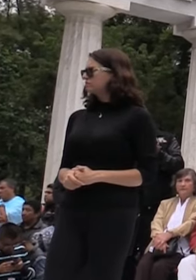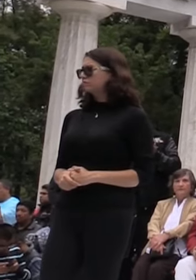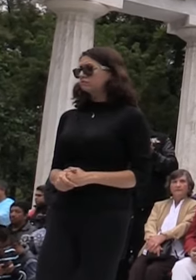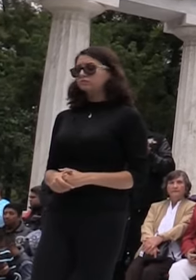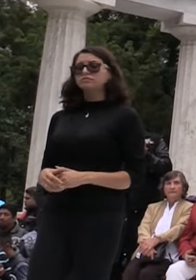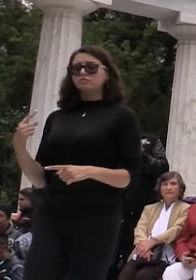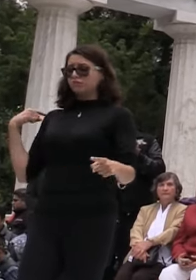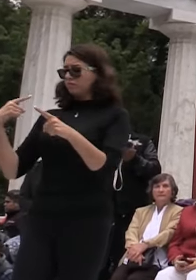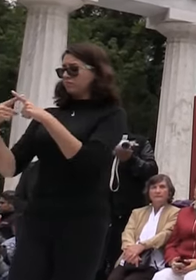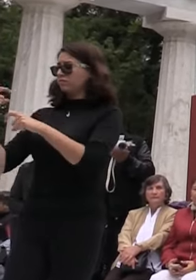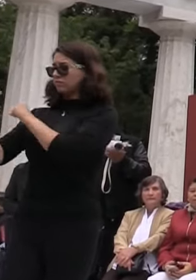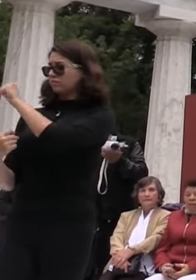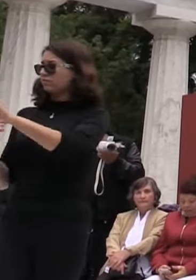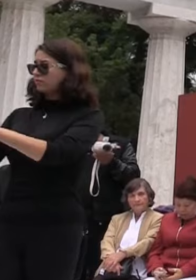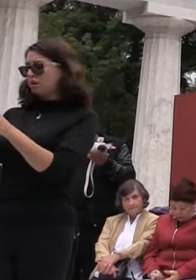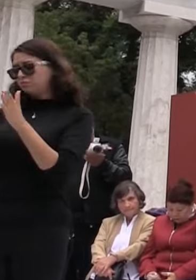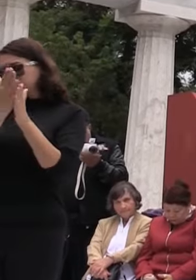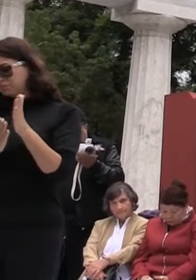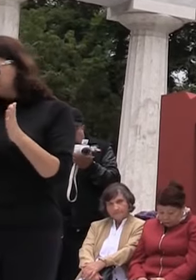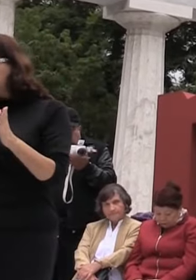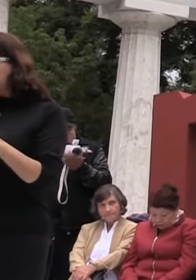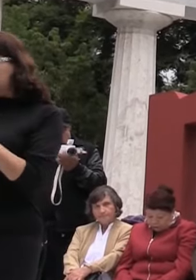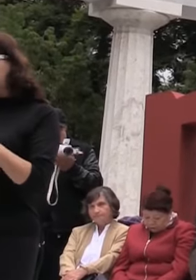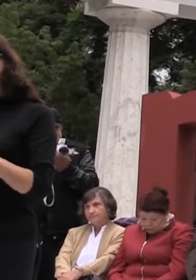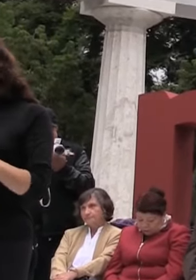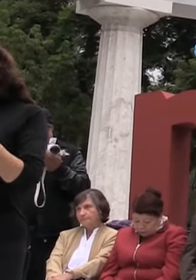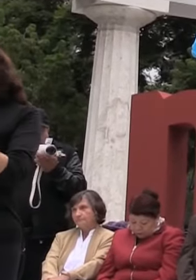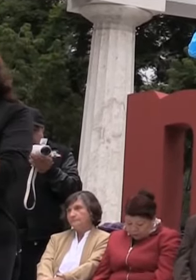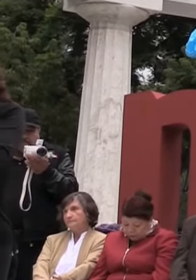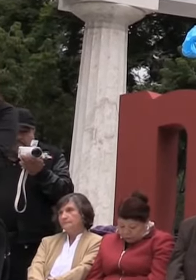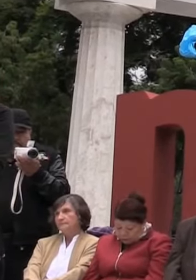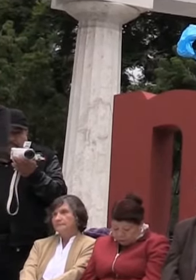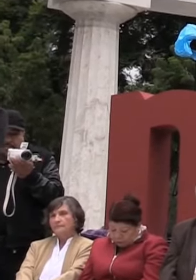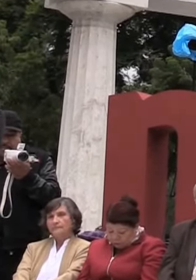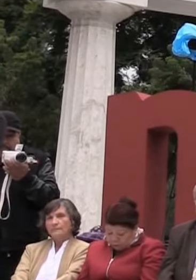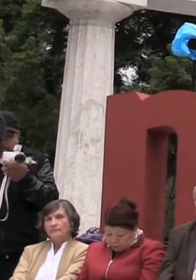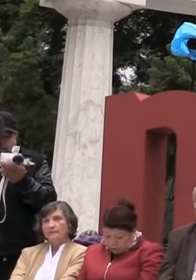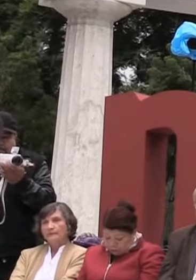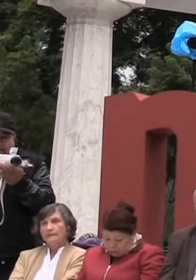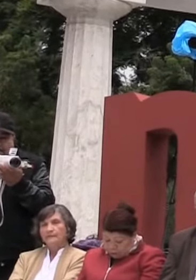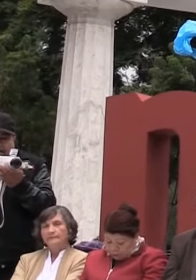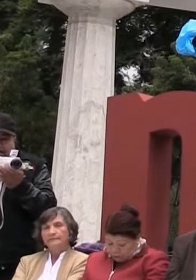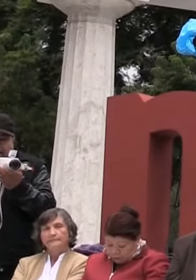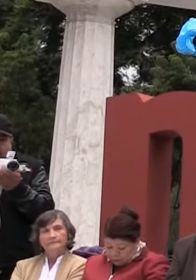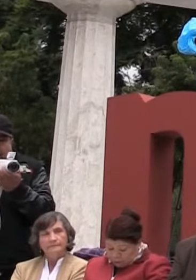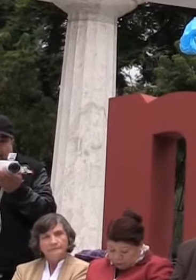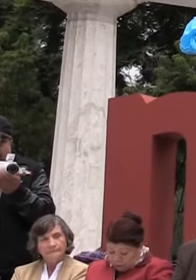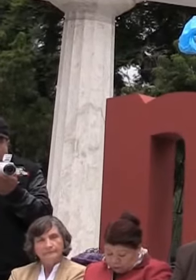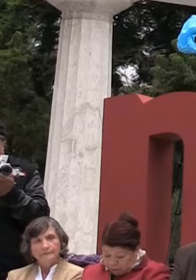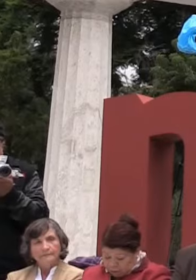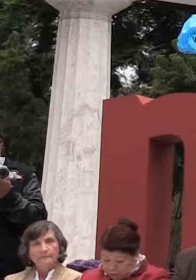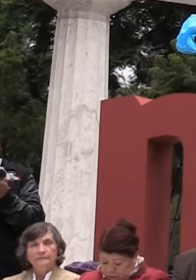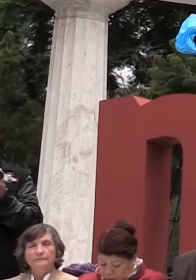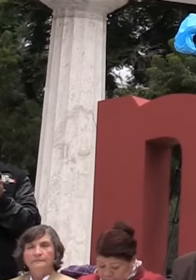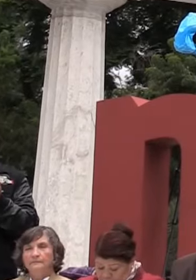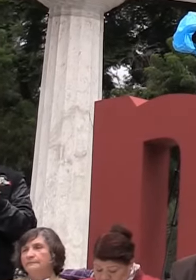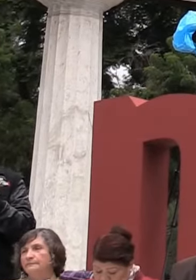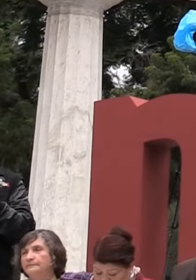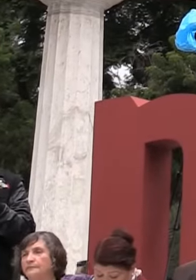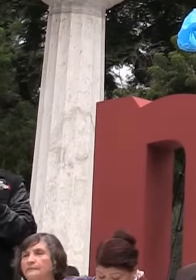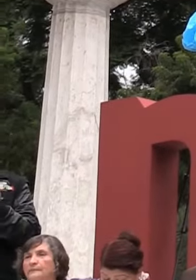En este año legislativo que inicia, hay diversas tareas que serán nuestra prioridad. Y